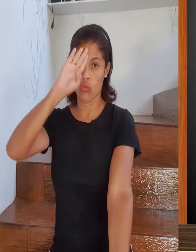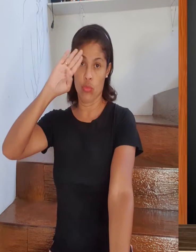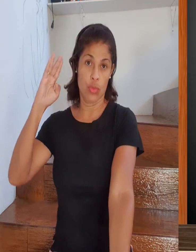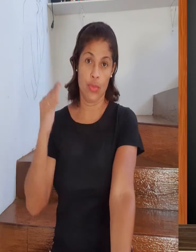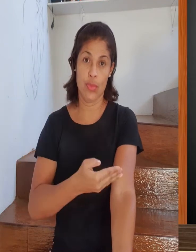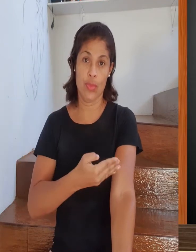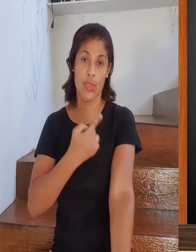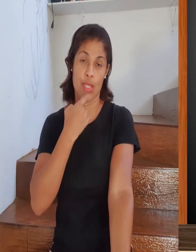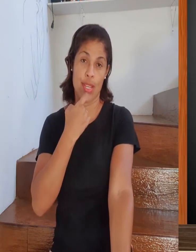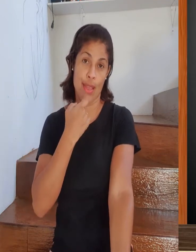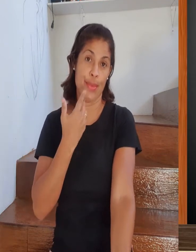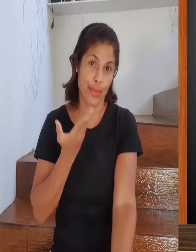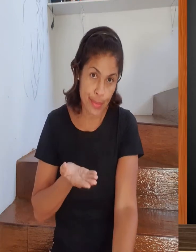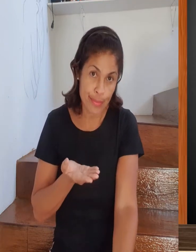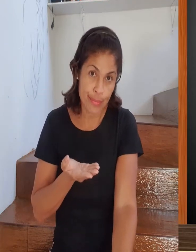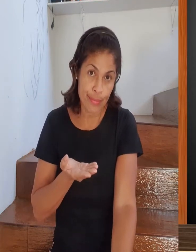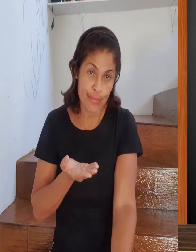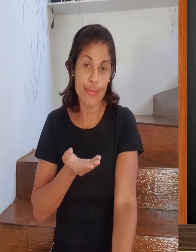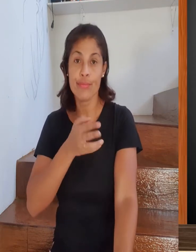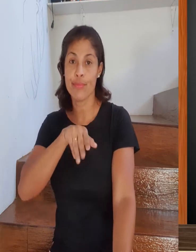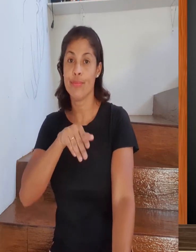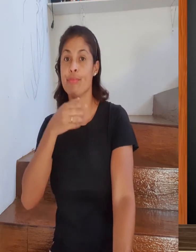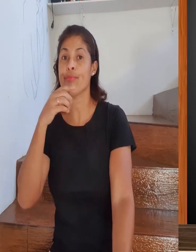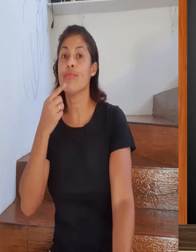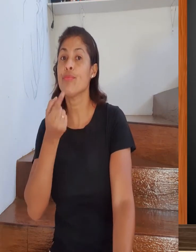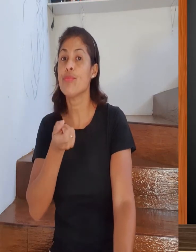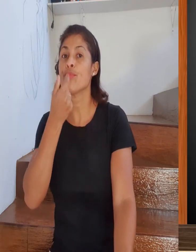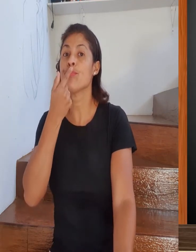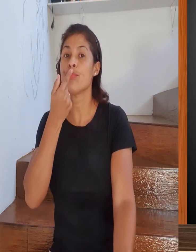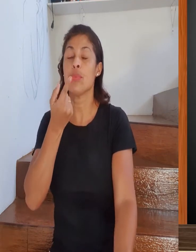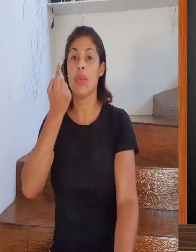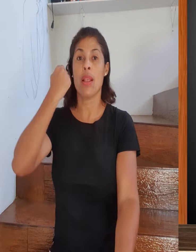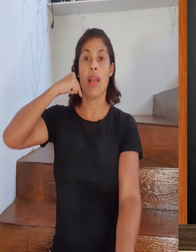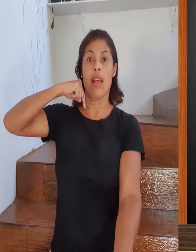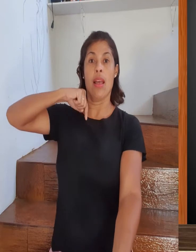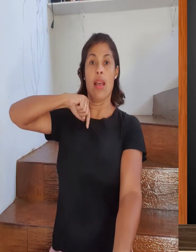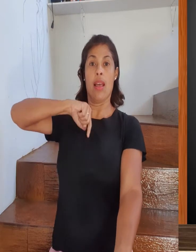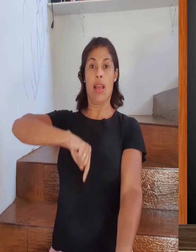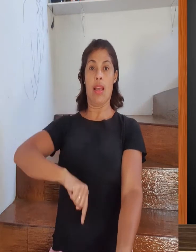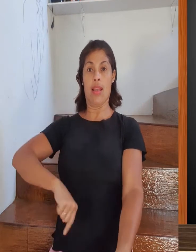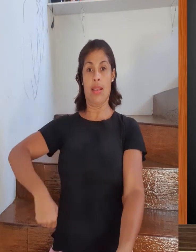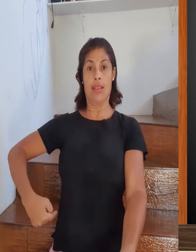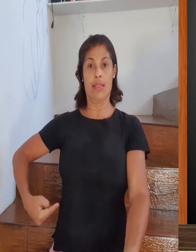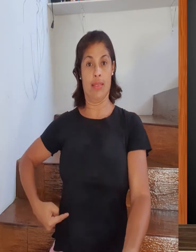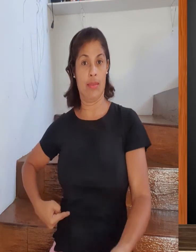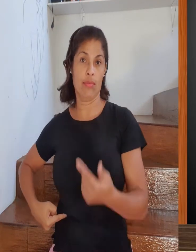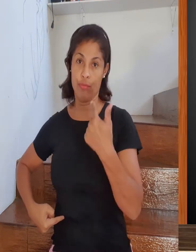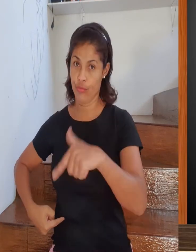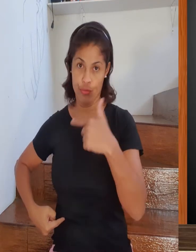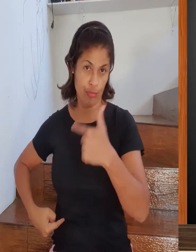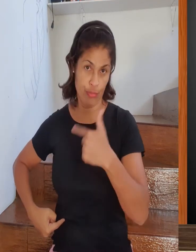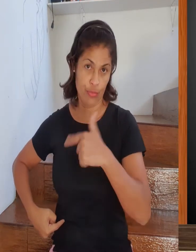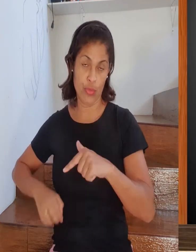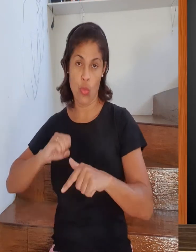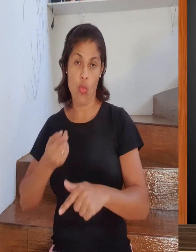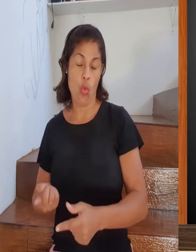injetada diretamente na circulação sanguínea. Não há o processo de transferência do local de